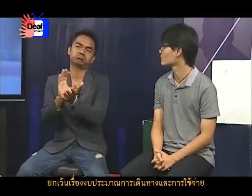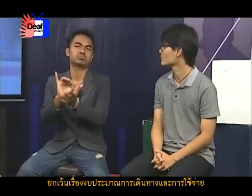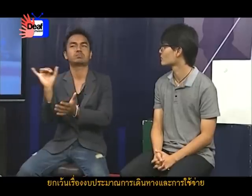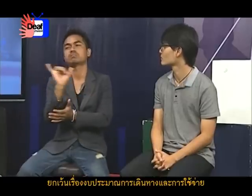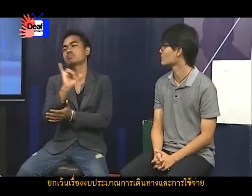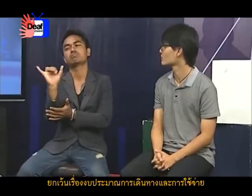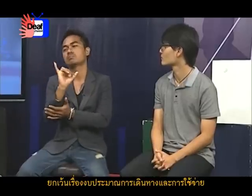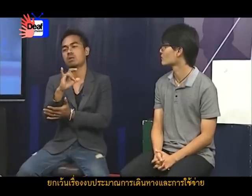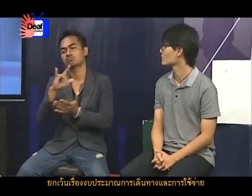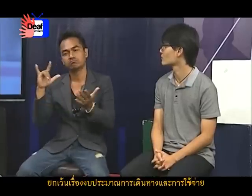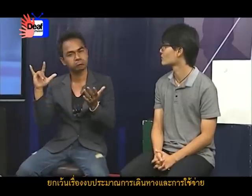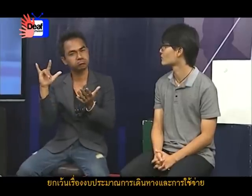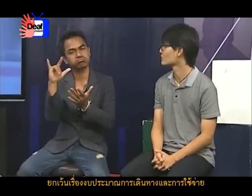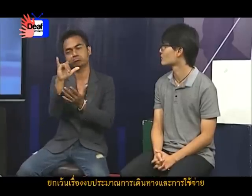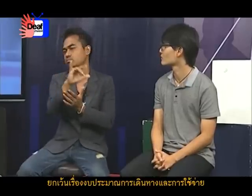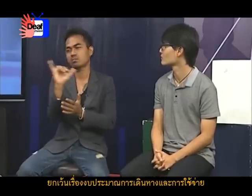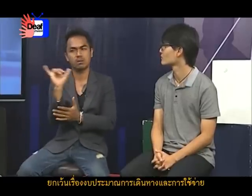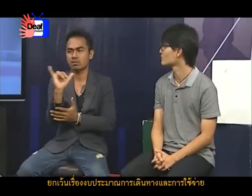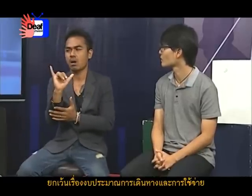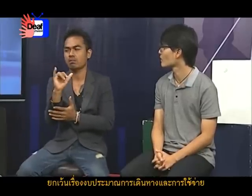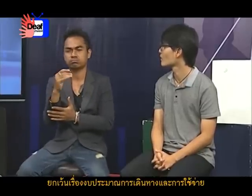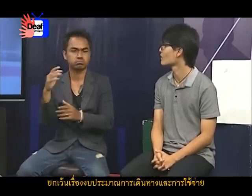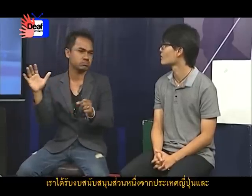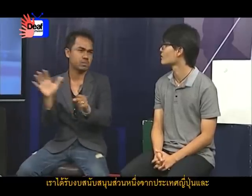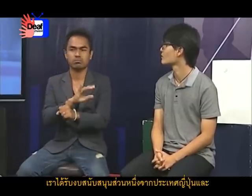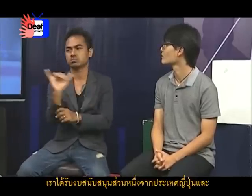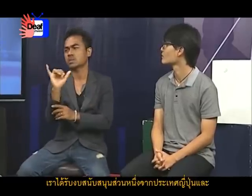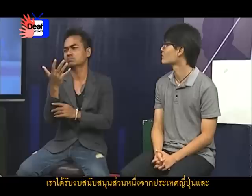จะเดินทางและงบประมาณที่จะเป็นค่าใช้จ่ายนะครับก็คือส่วนหนึ่งเ